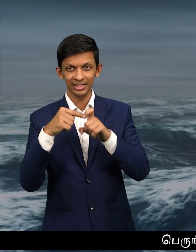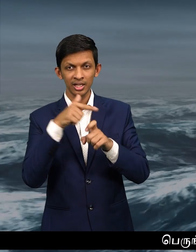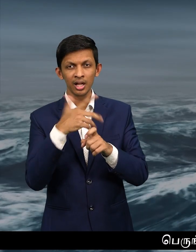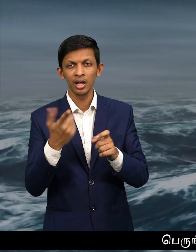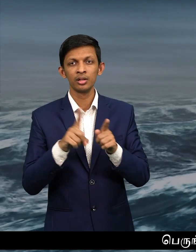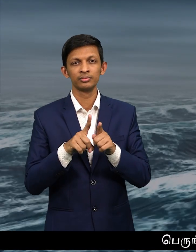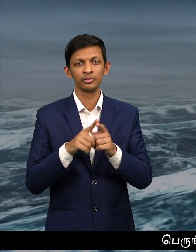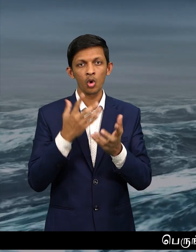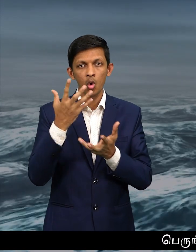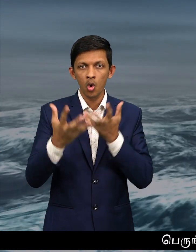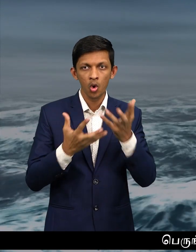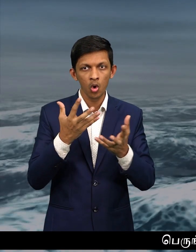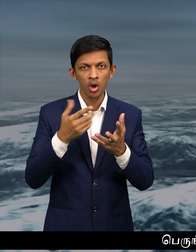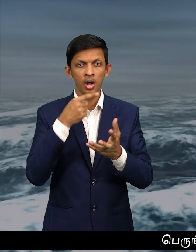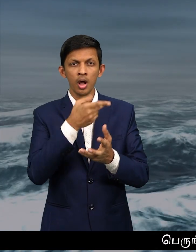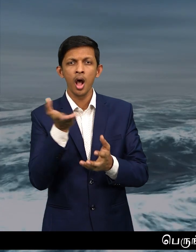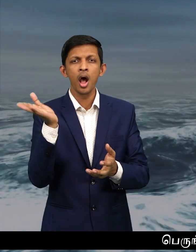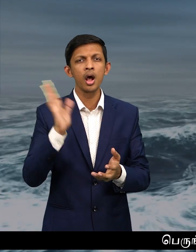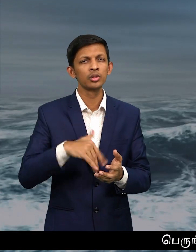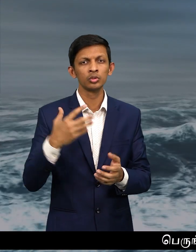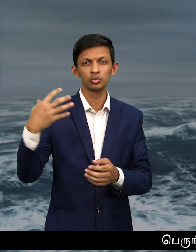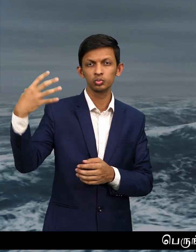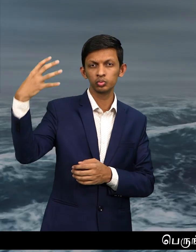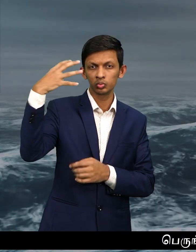பெருங்கடல் வெப்ப ஆற்றல், அதாவது OTE.